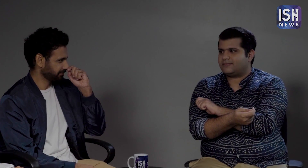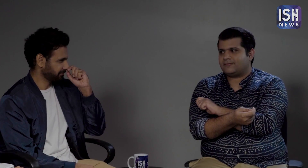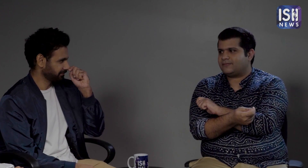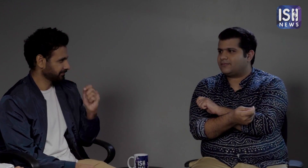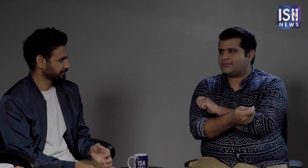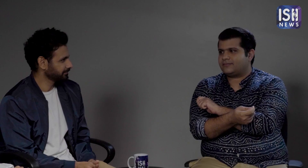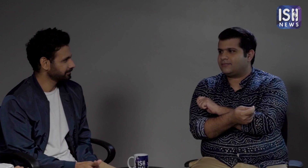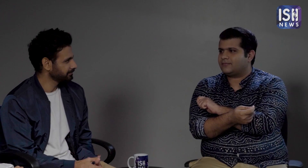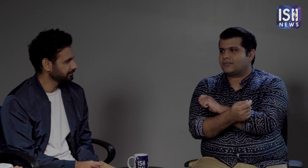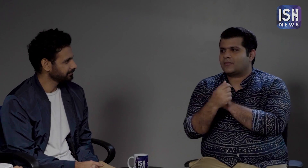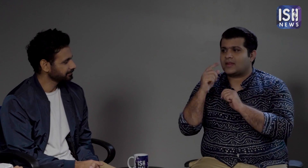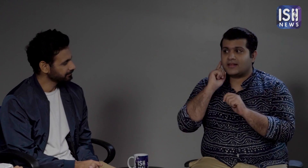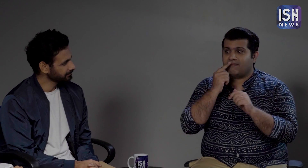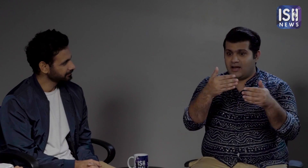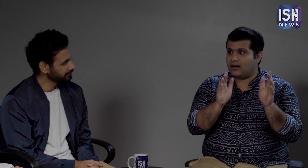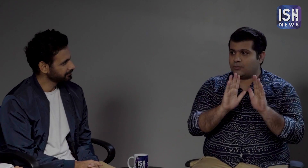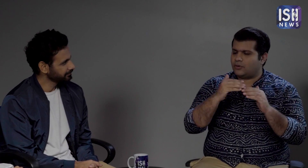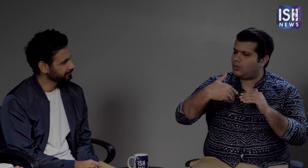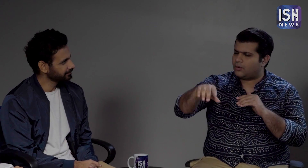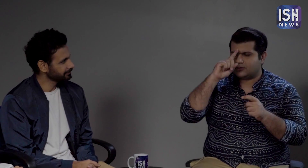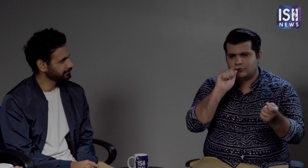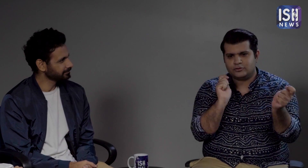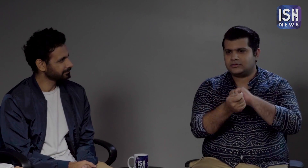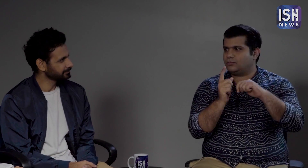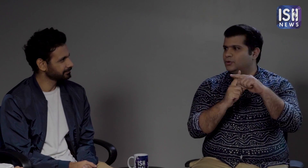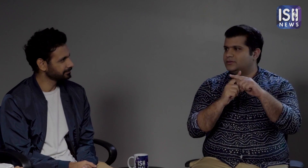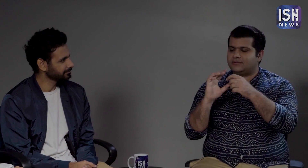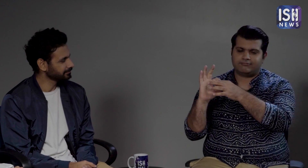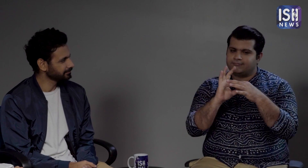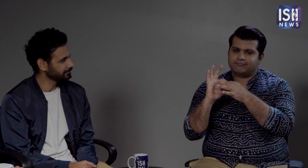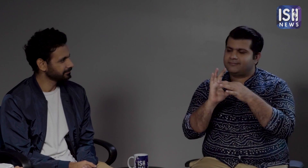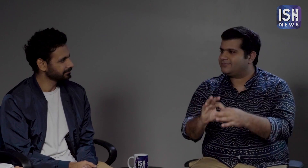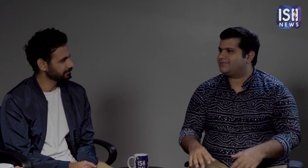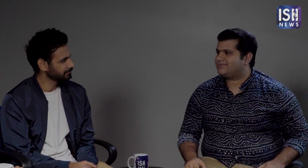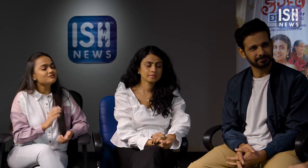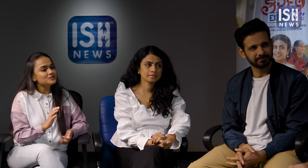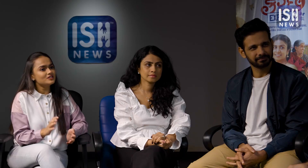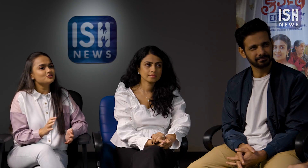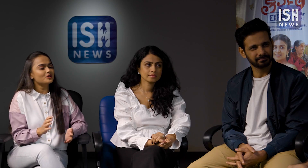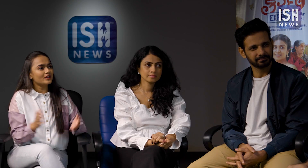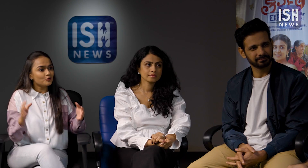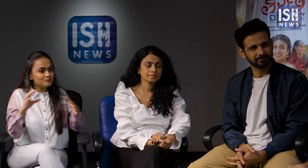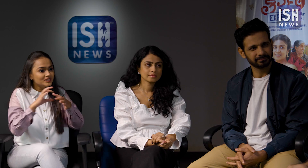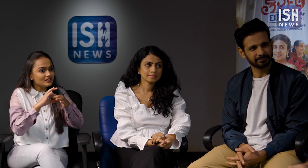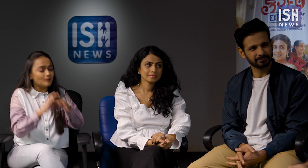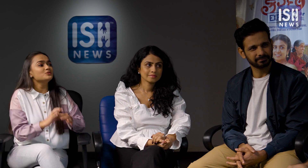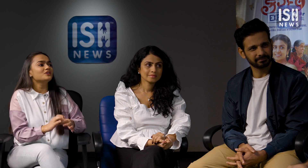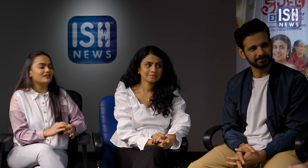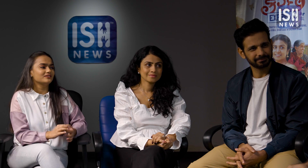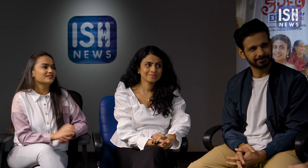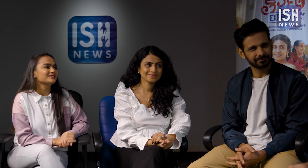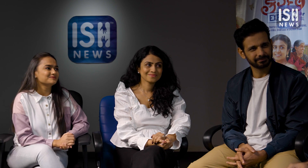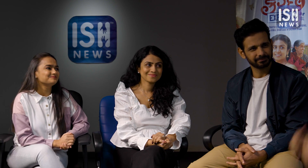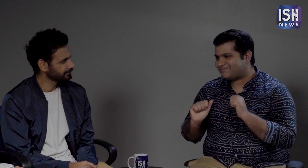10 मल्टीप्लाई करेंगे, ये वर्ल्ड इजीली चेंज हो जाएगा और डेफ कम्युनिटी का पर्सपेक्टिव भी चेंज होगा. आई होप दे